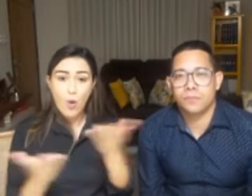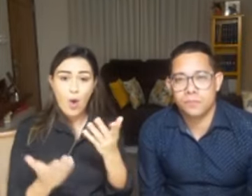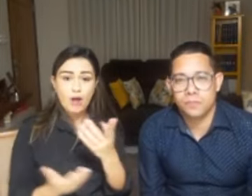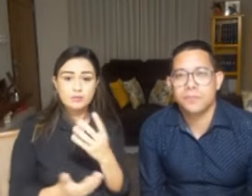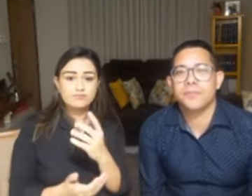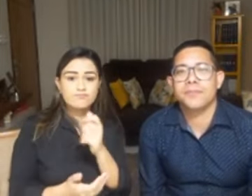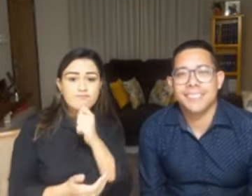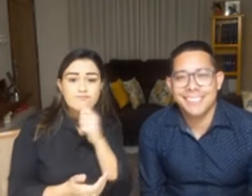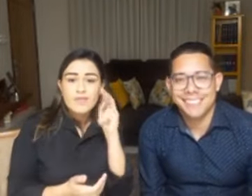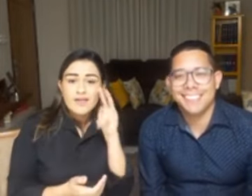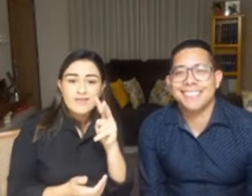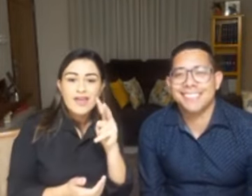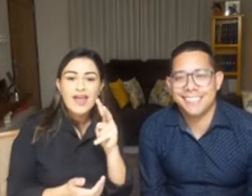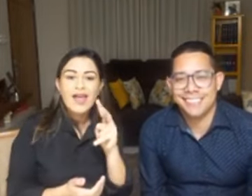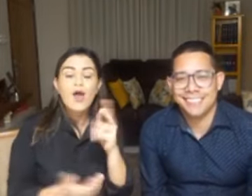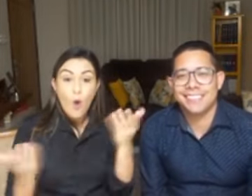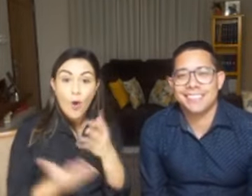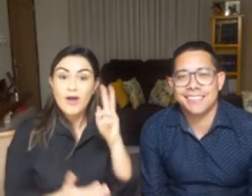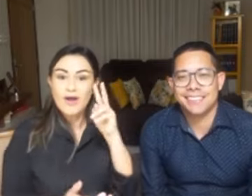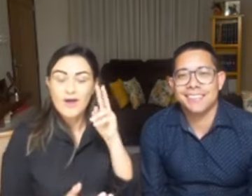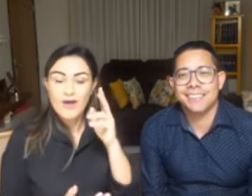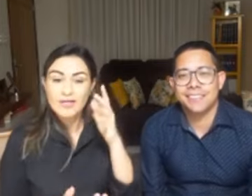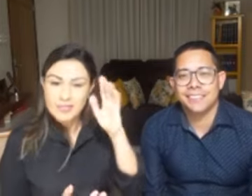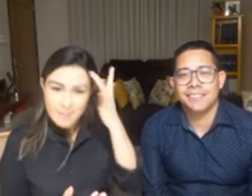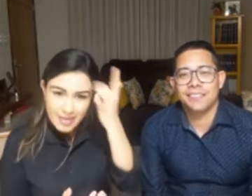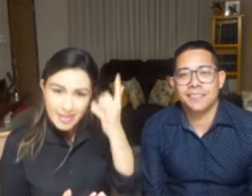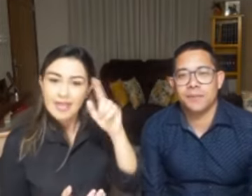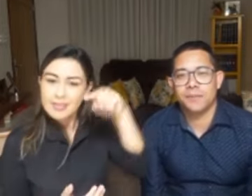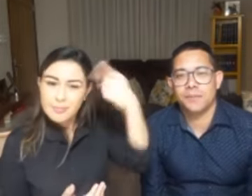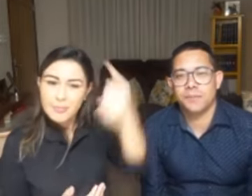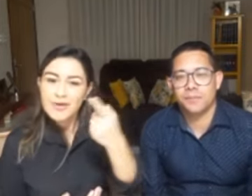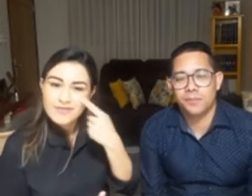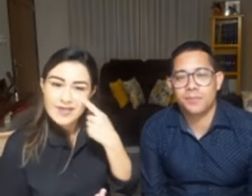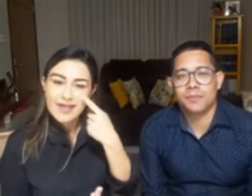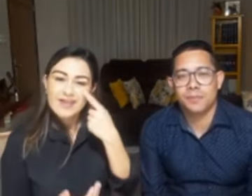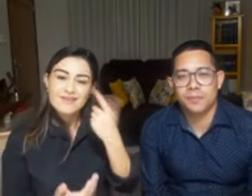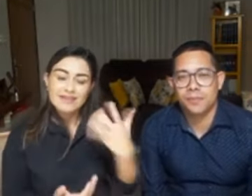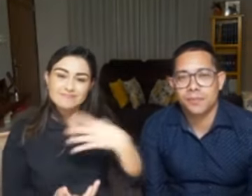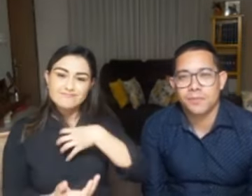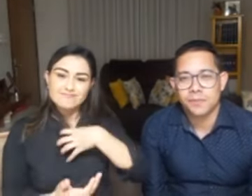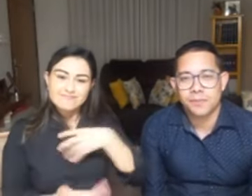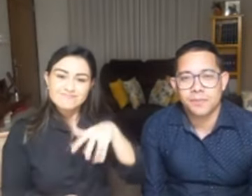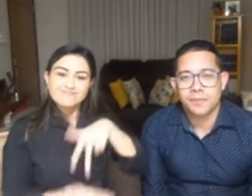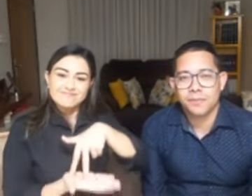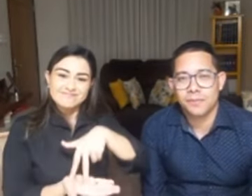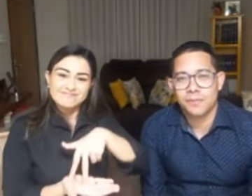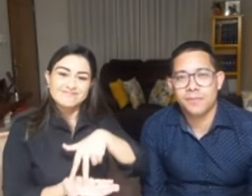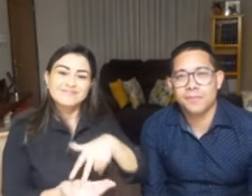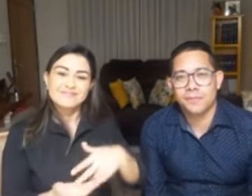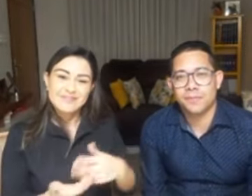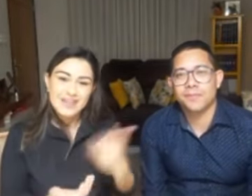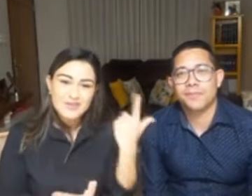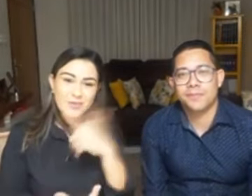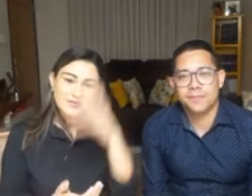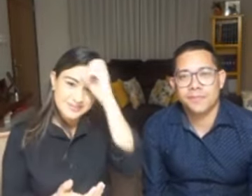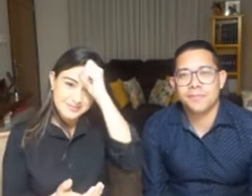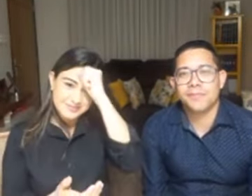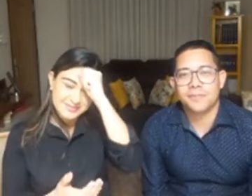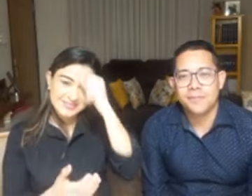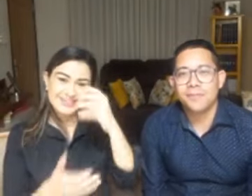amanhã, depois, e vão ser edificadas e vão se envolver cada vez mais com a Libras. Tá? Muitíssimo